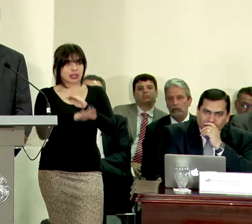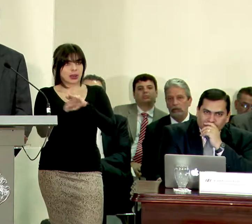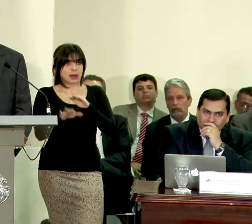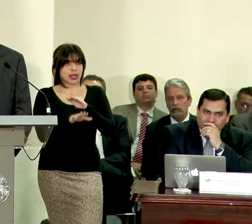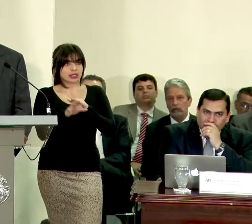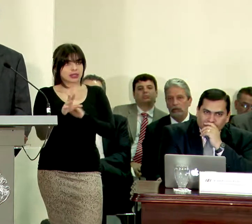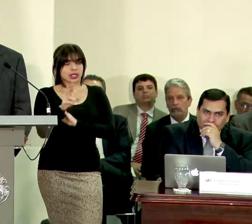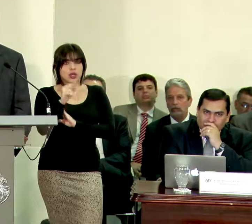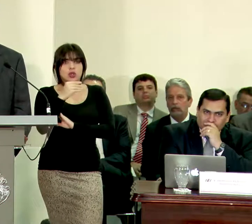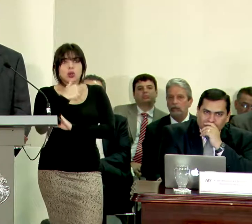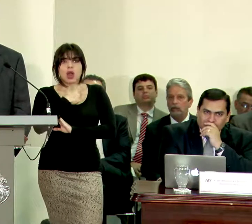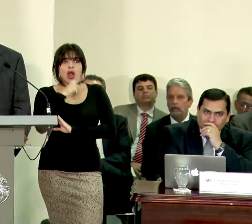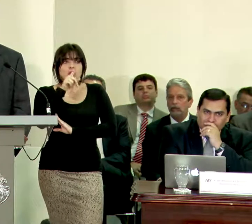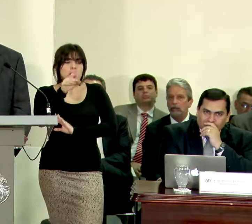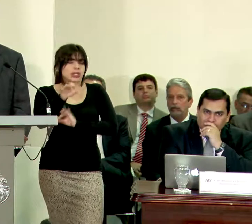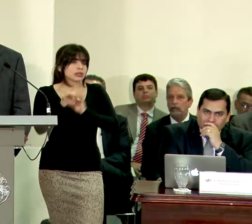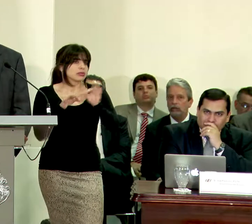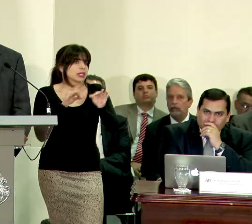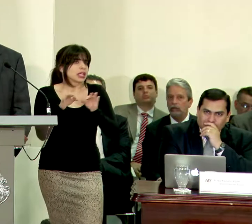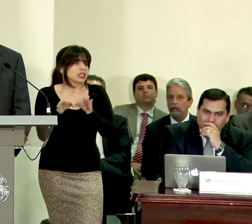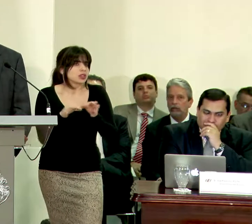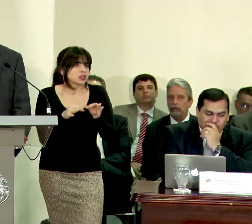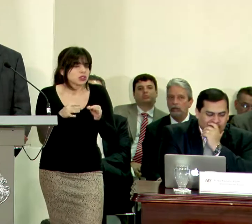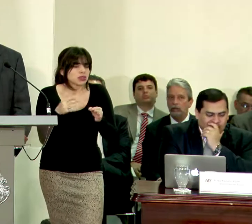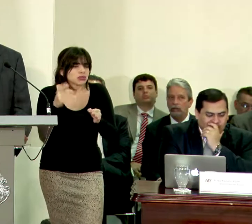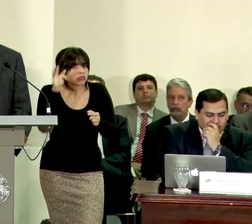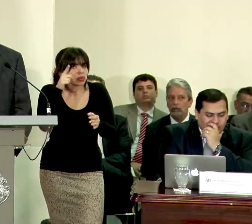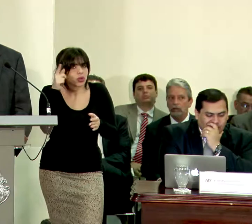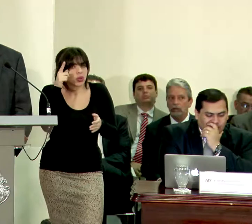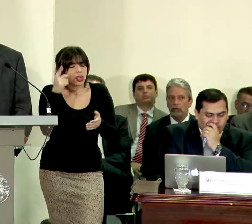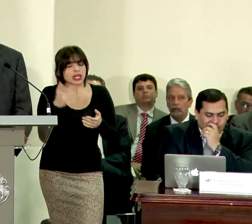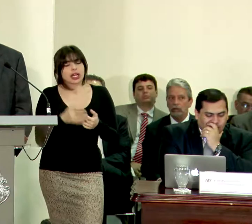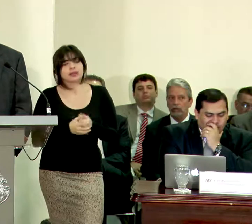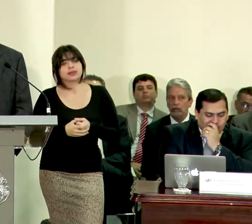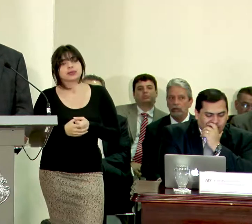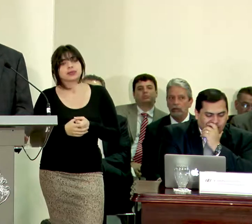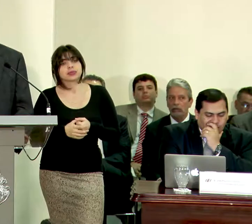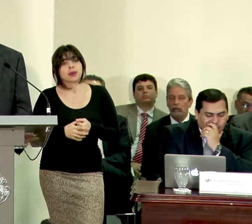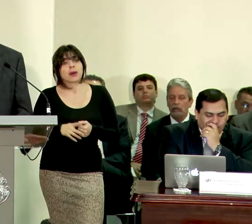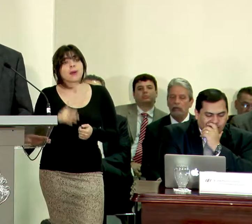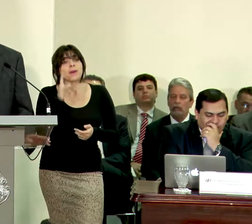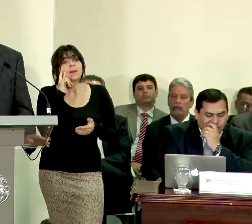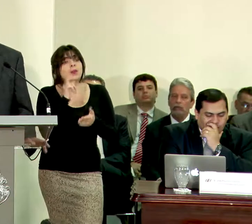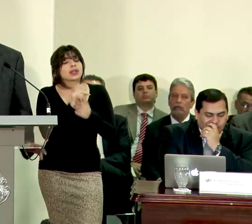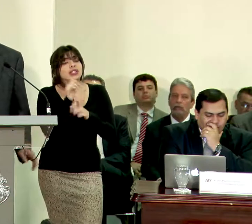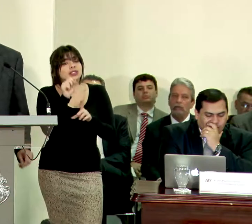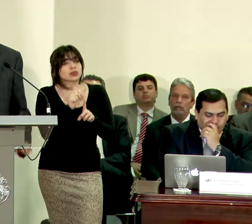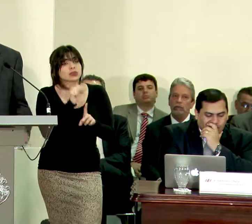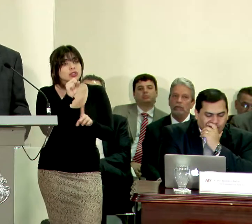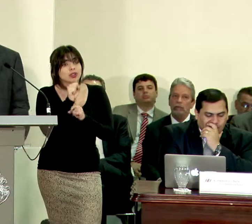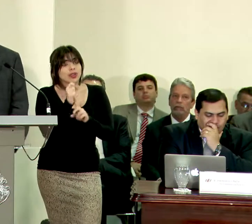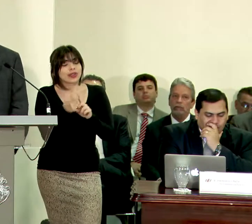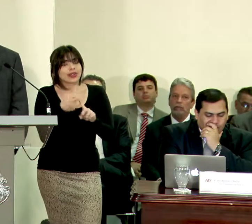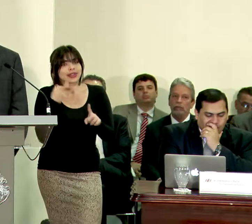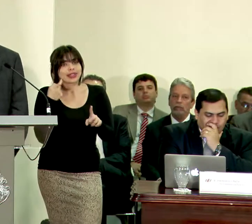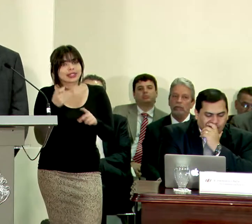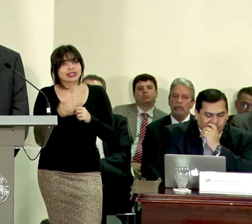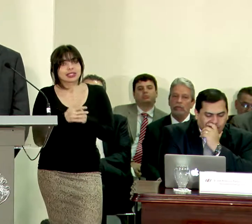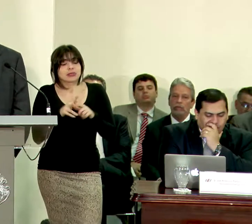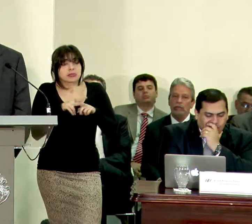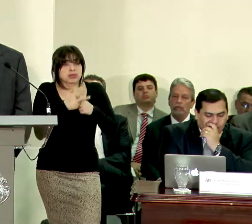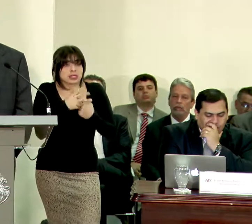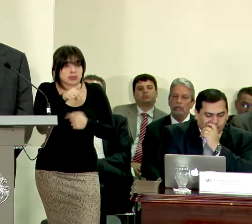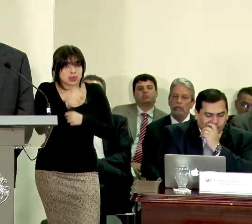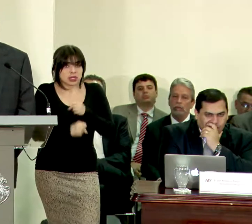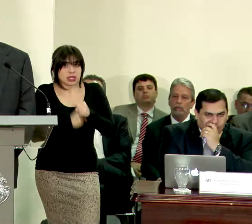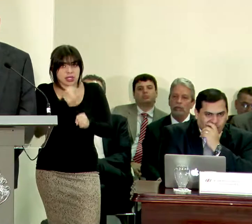no tienen una explicación, digamos, razonable en el mercado. Y por esa circunstancia, desde principios de